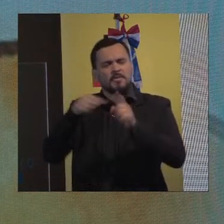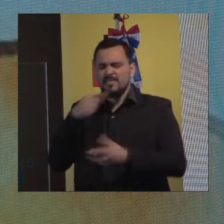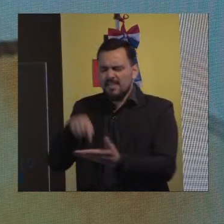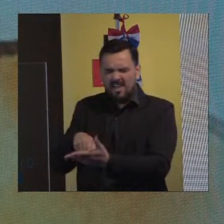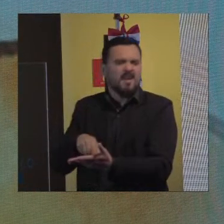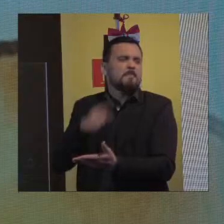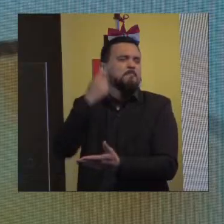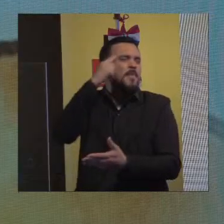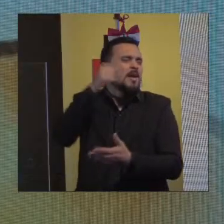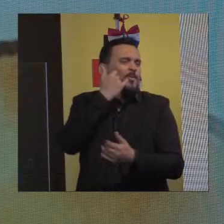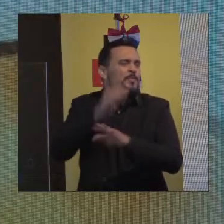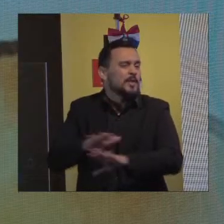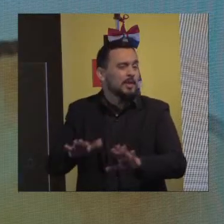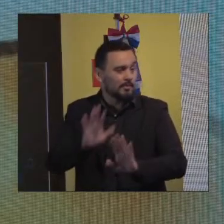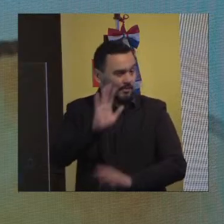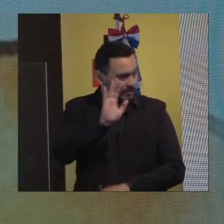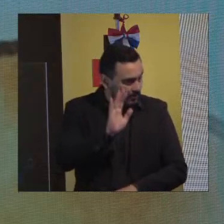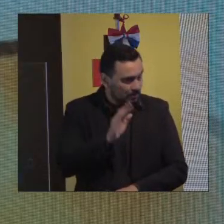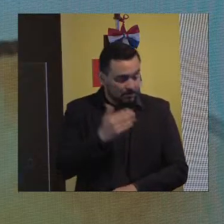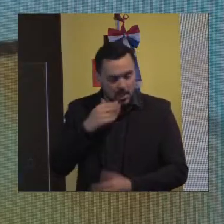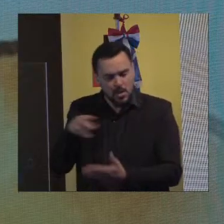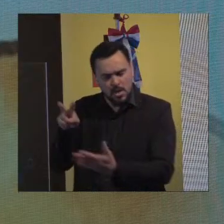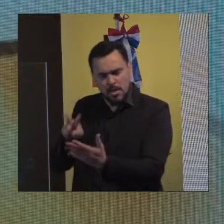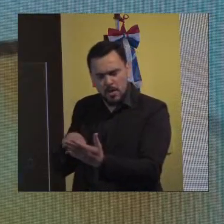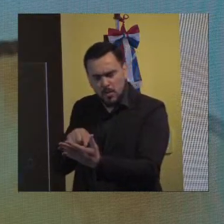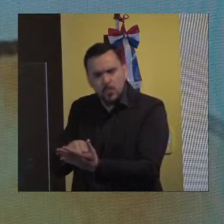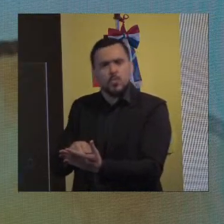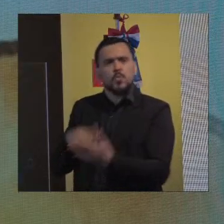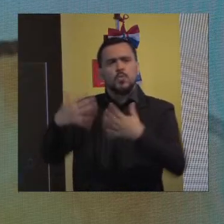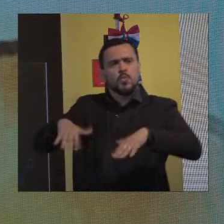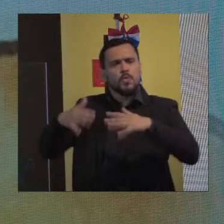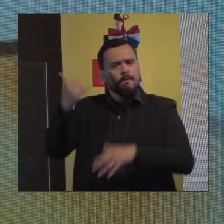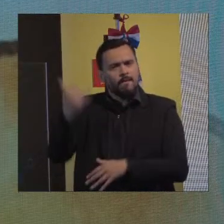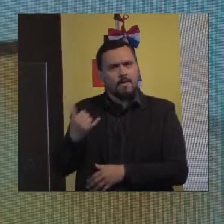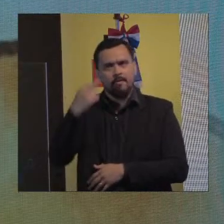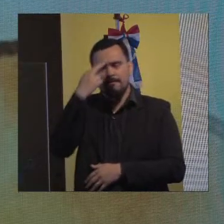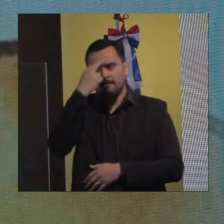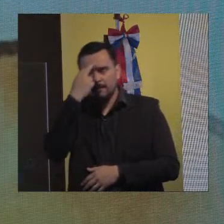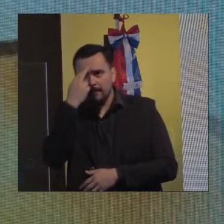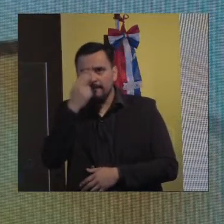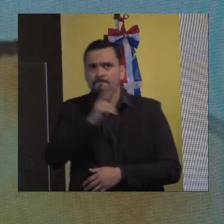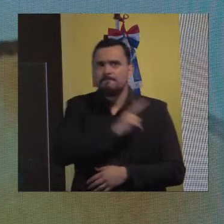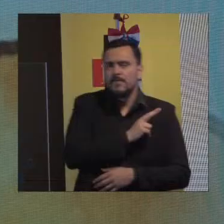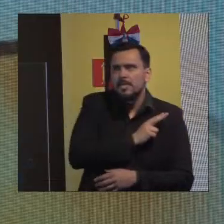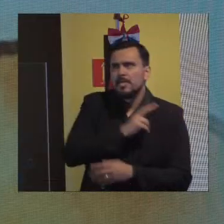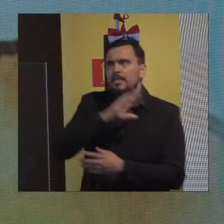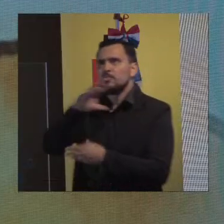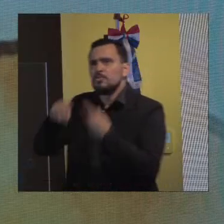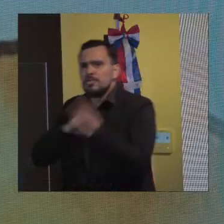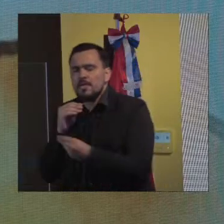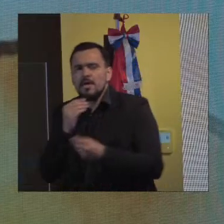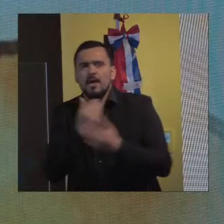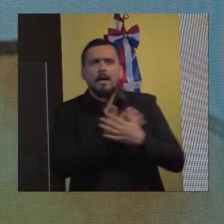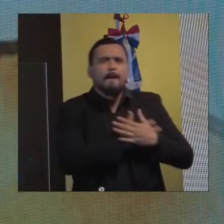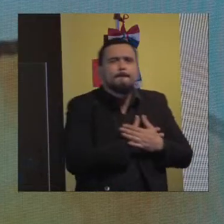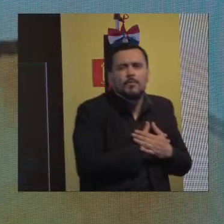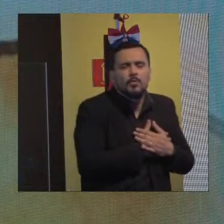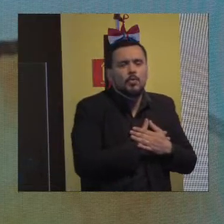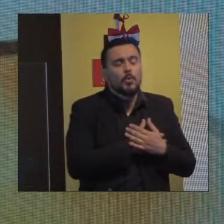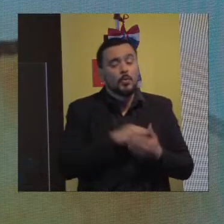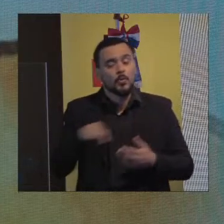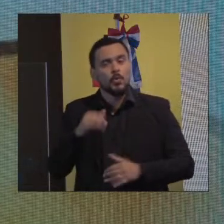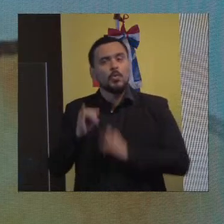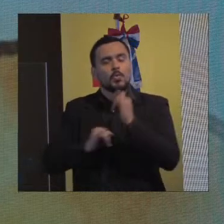No obstante, su carácter reflexivo sobre la vida, la sociedad y el amor lo convierten en una narración